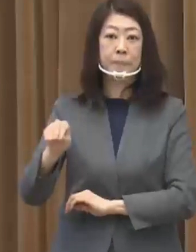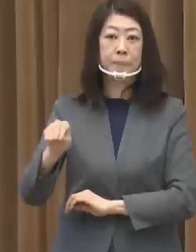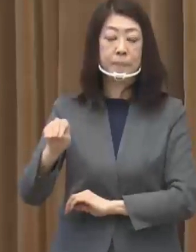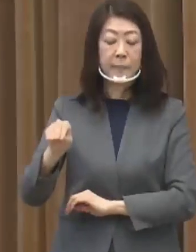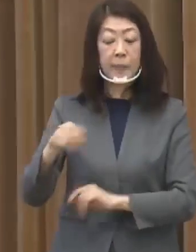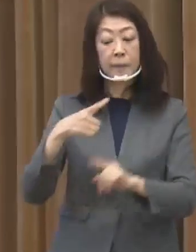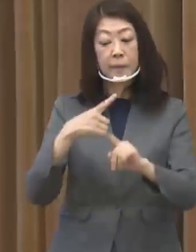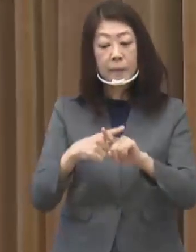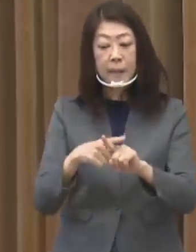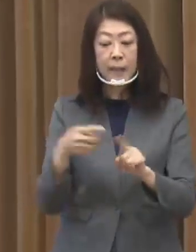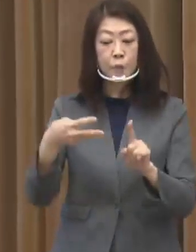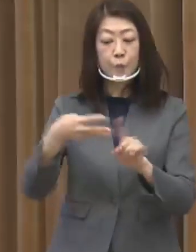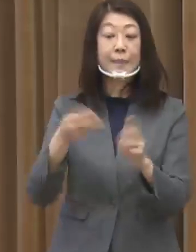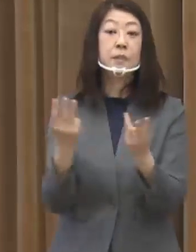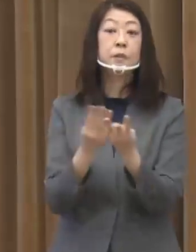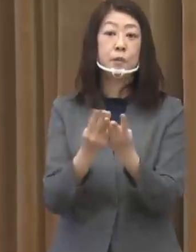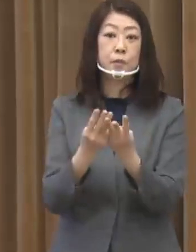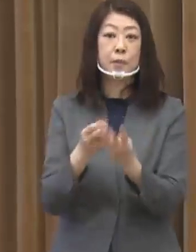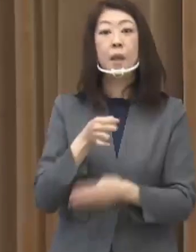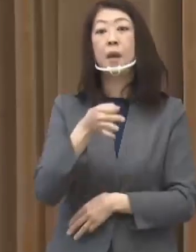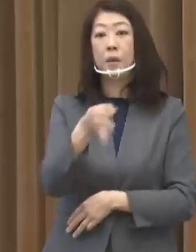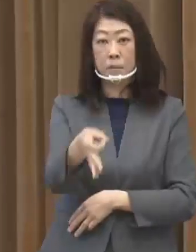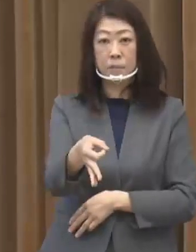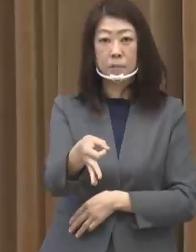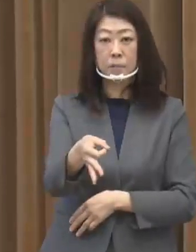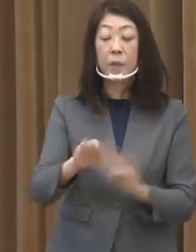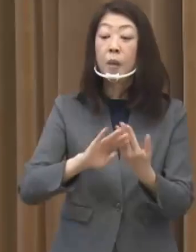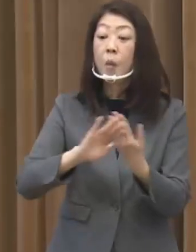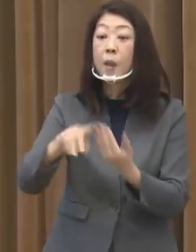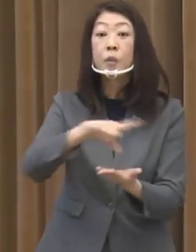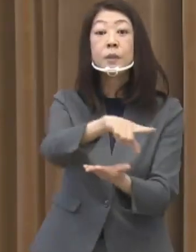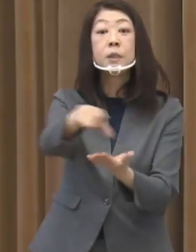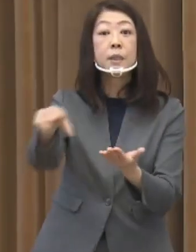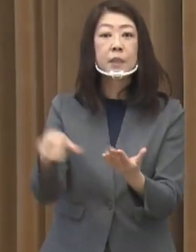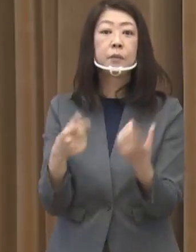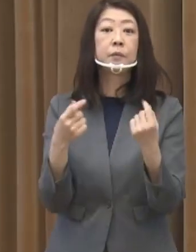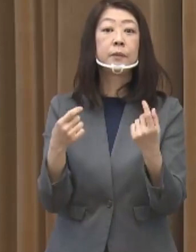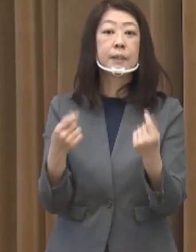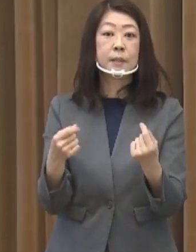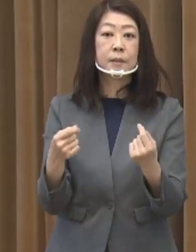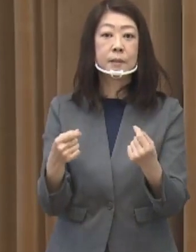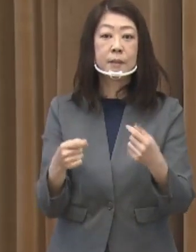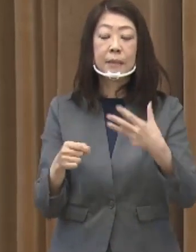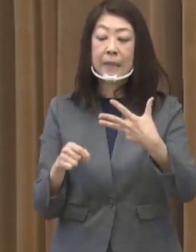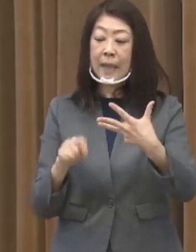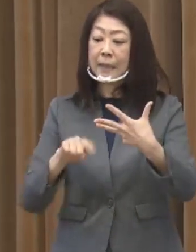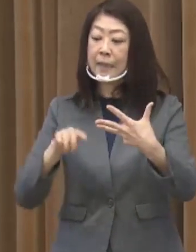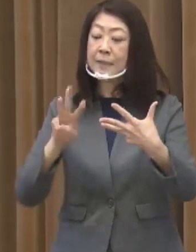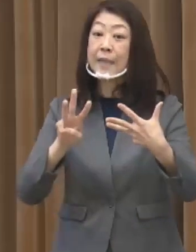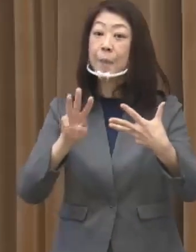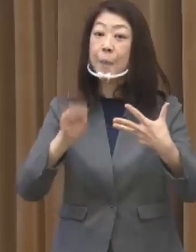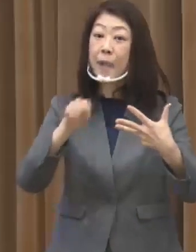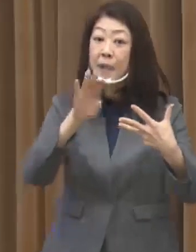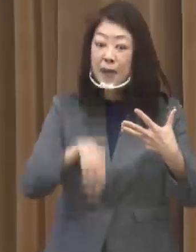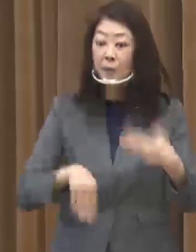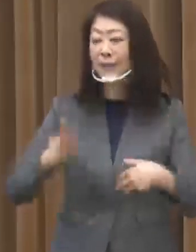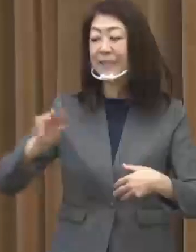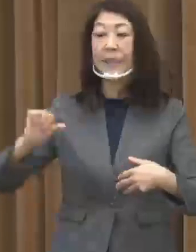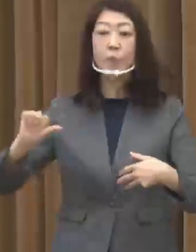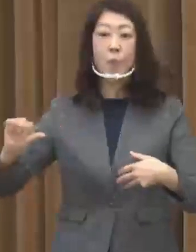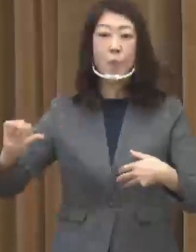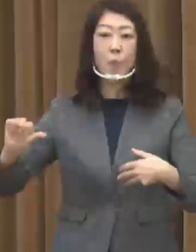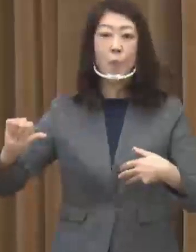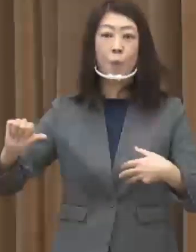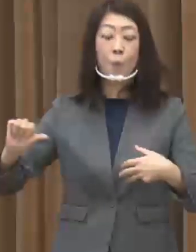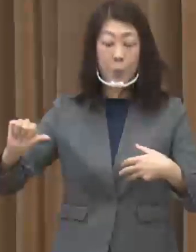ります。そしてその他の地域におきましても同様に 8.3 万円以下の場合には 2.5 万、